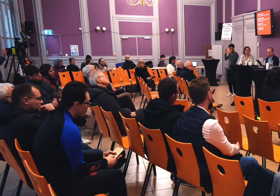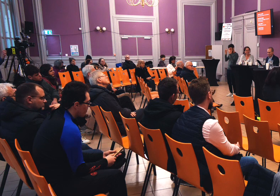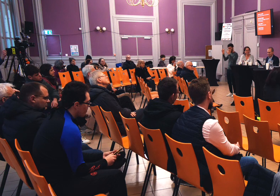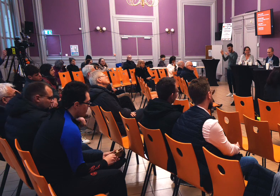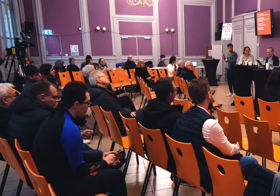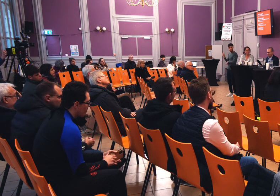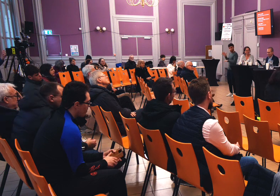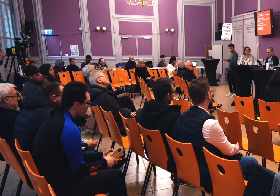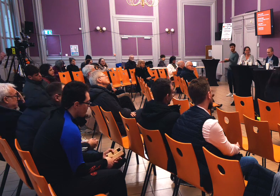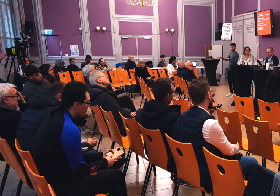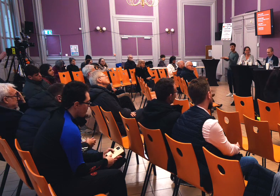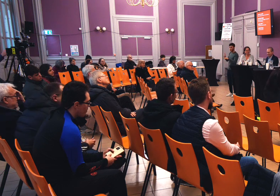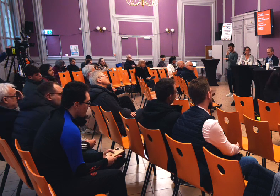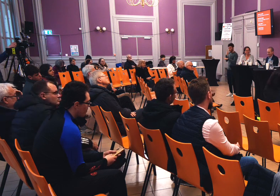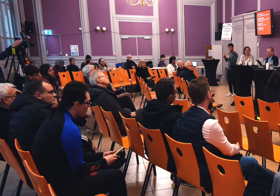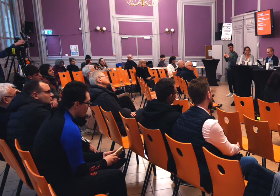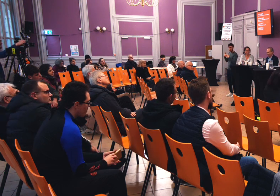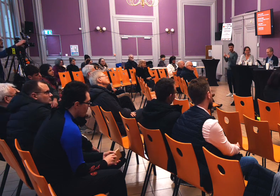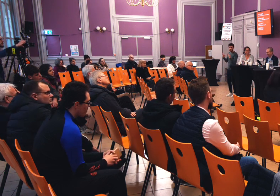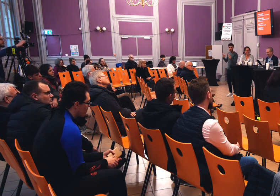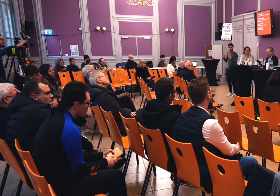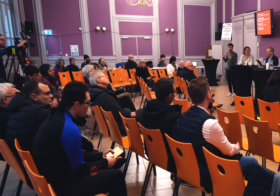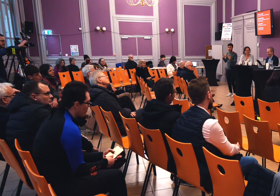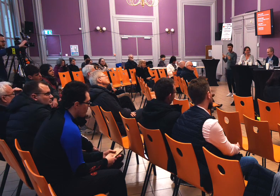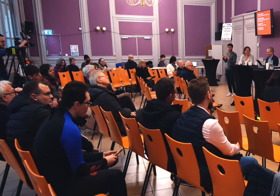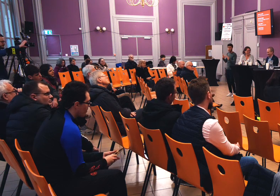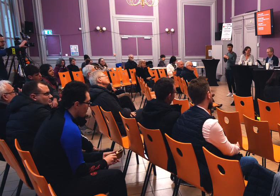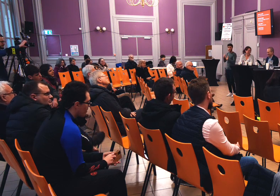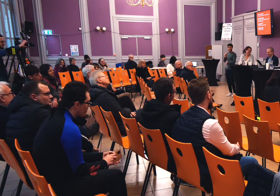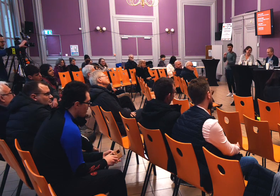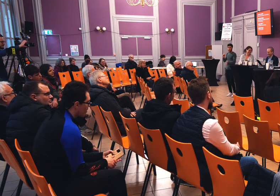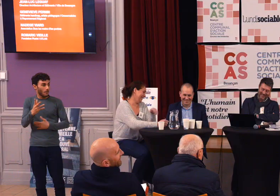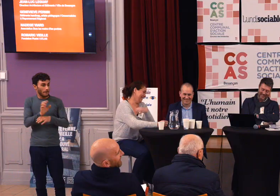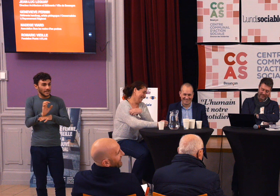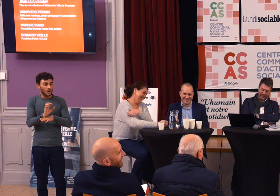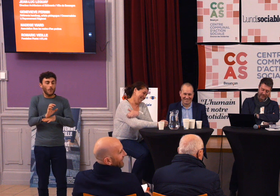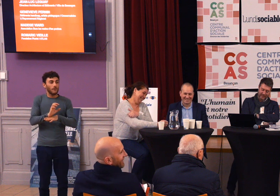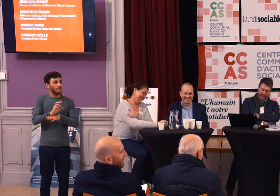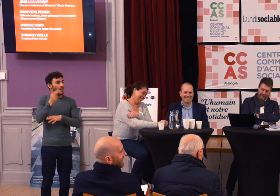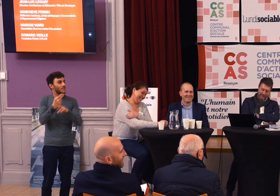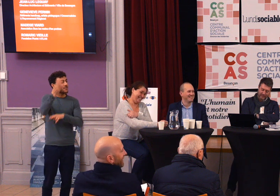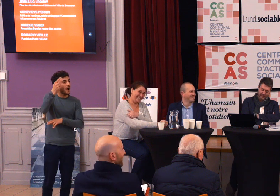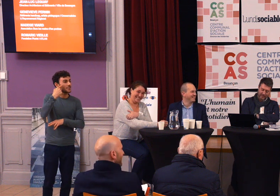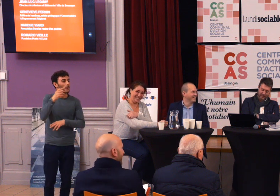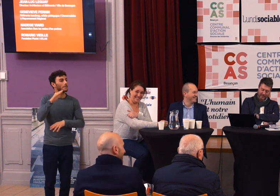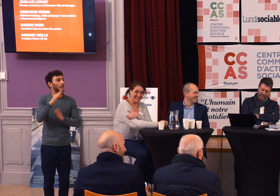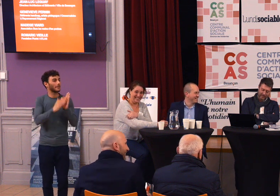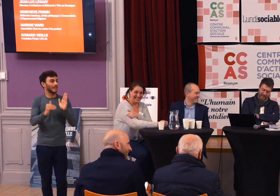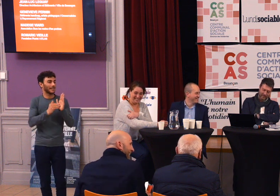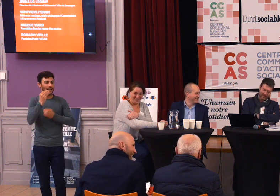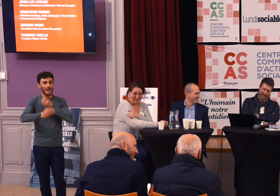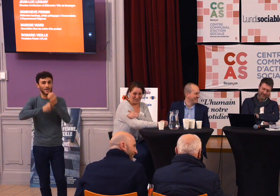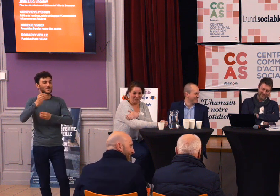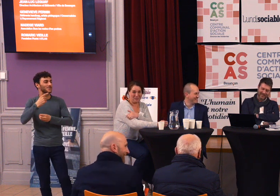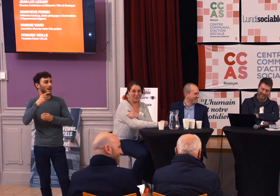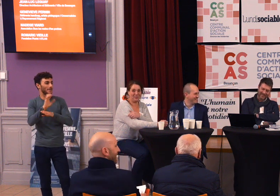personnes handicapées intellectuelles c'est Cyril Hanouna les Chtis à Marseille enfin je peux voilà et puis 48 heures avec les gendarmes de Saint-Tropez ou tu sais pas d'où